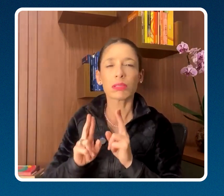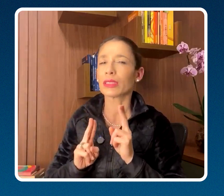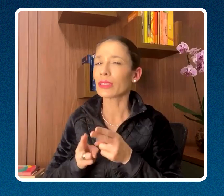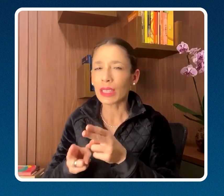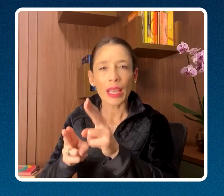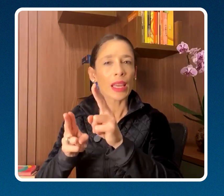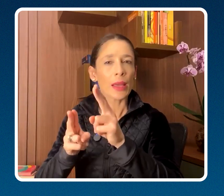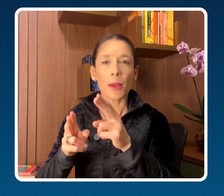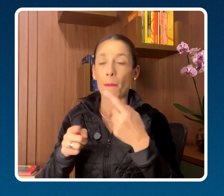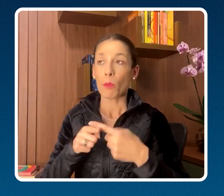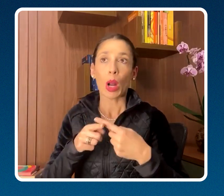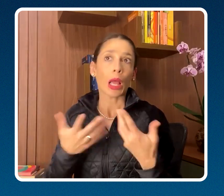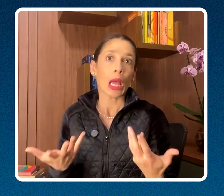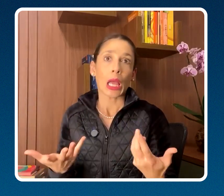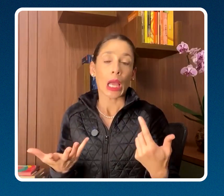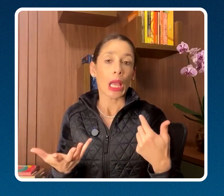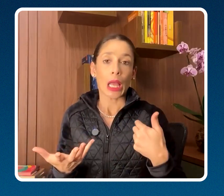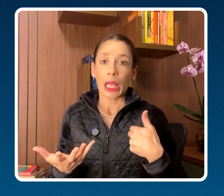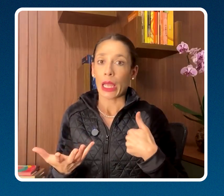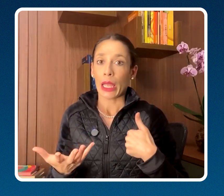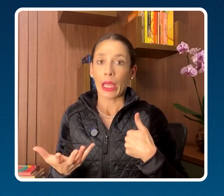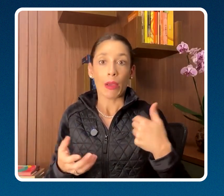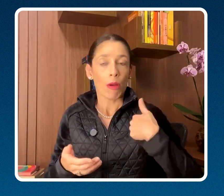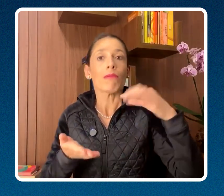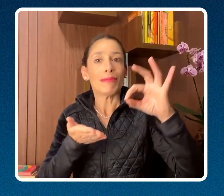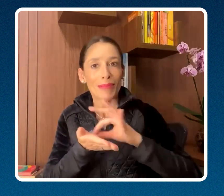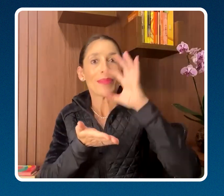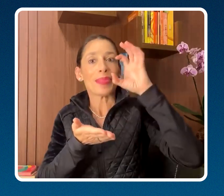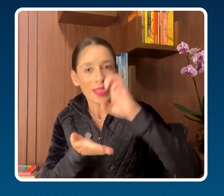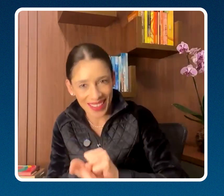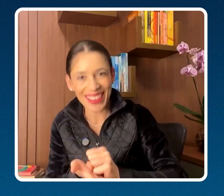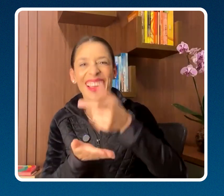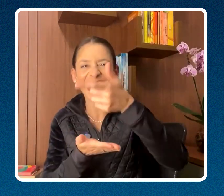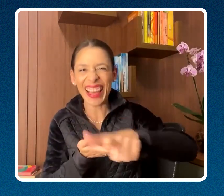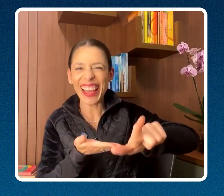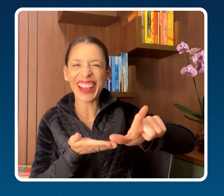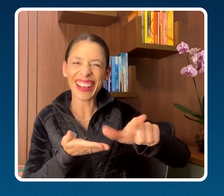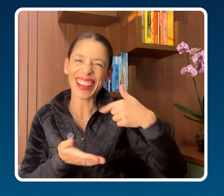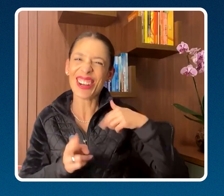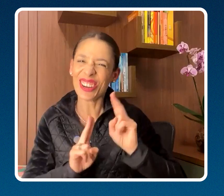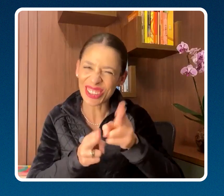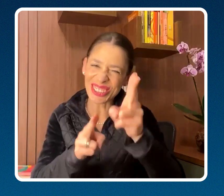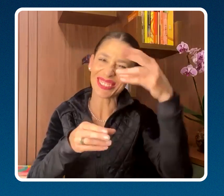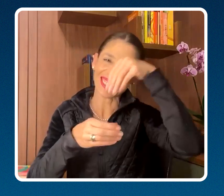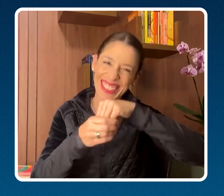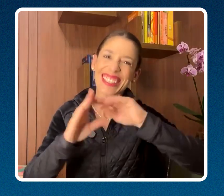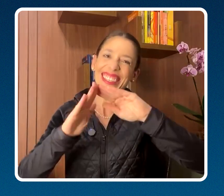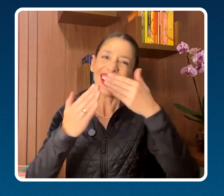dizer me dão, gente, porque eu não consegui nem não fazer de novo, eu já fiz minha rematrícula, continuo na